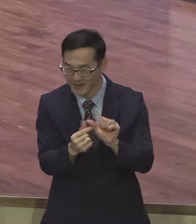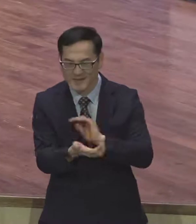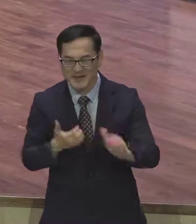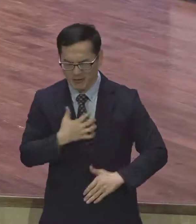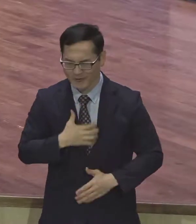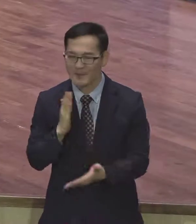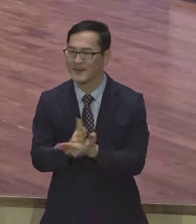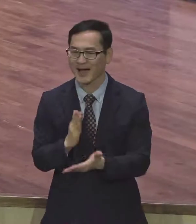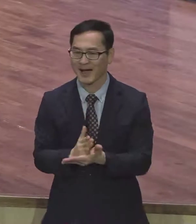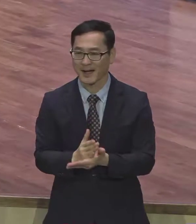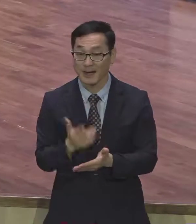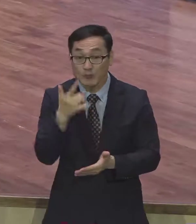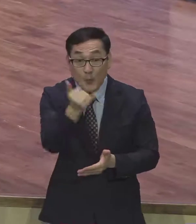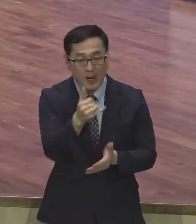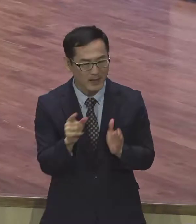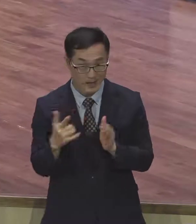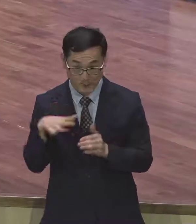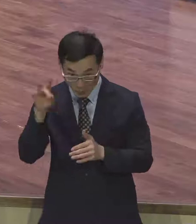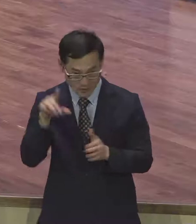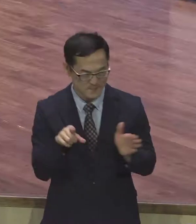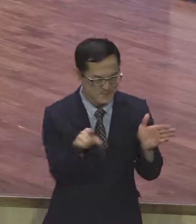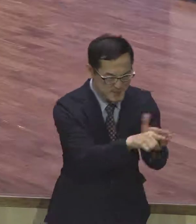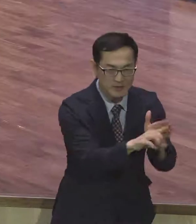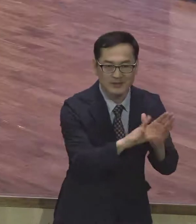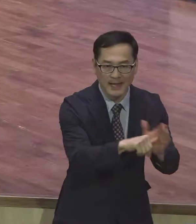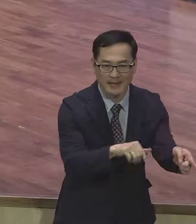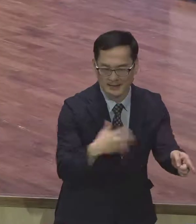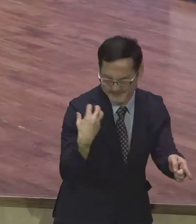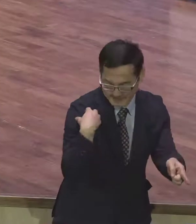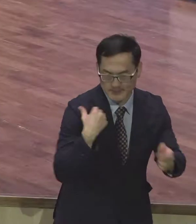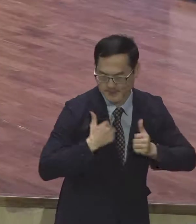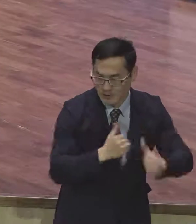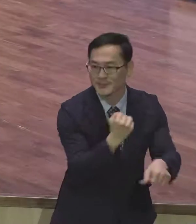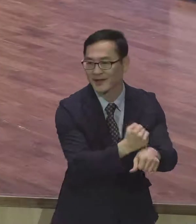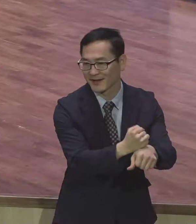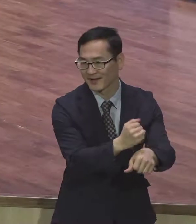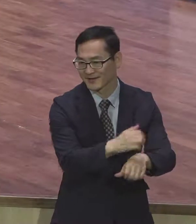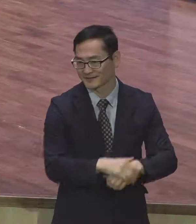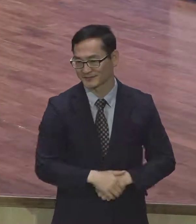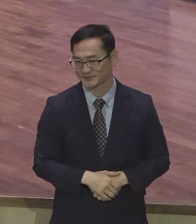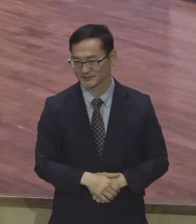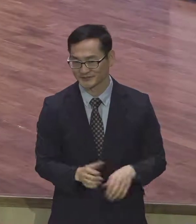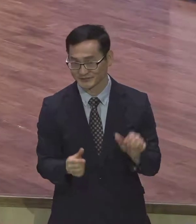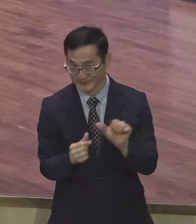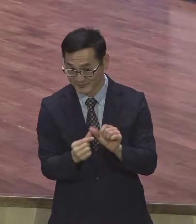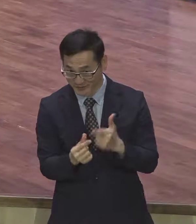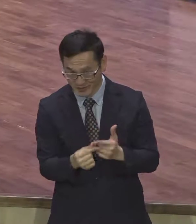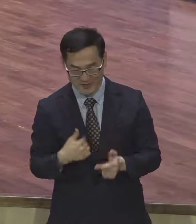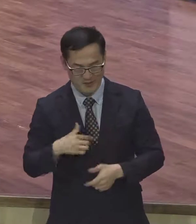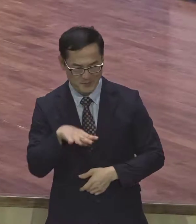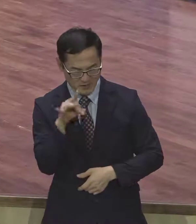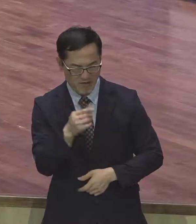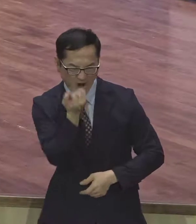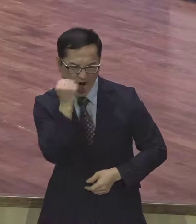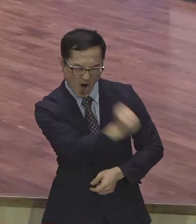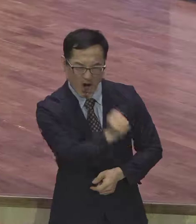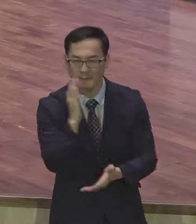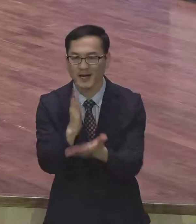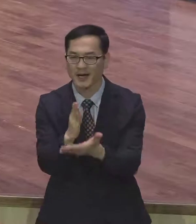믿어줄 때 아이는 책임을 다한다 먼저 단정 짓지 마라 언젠만